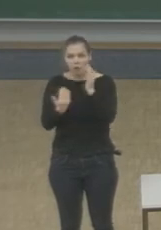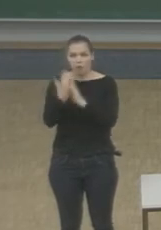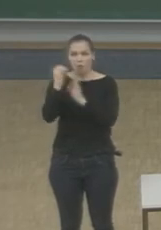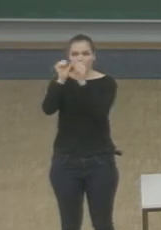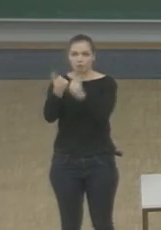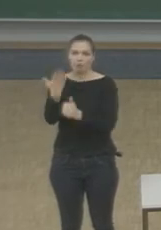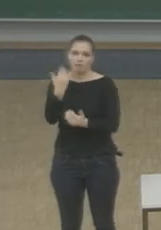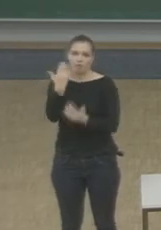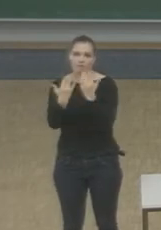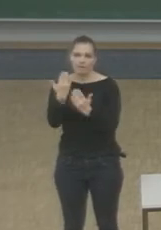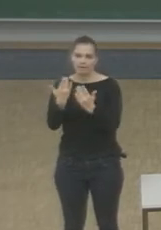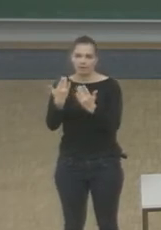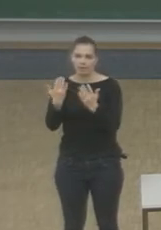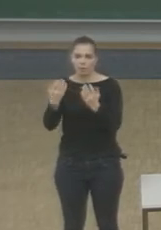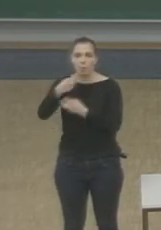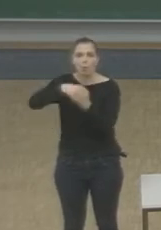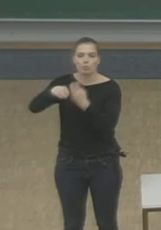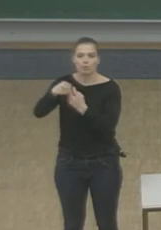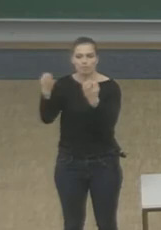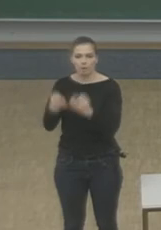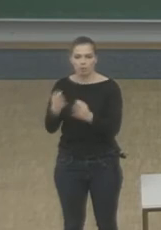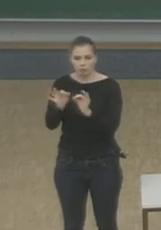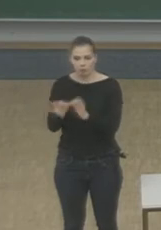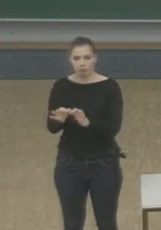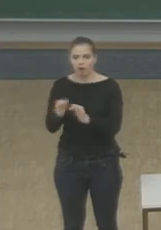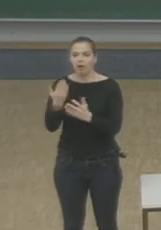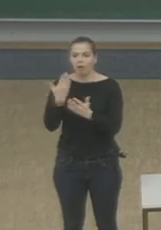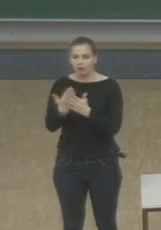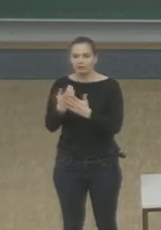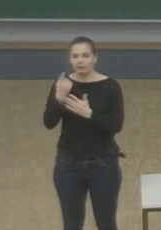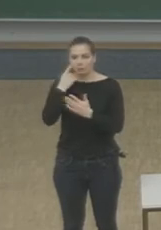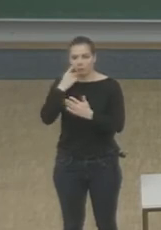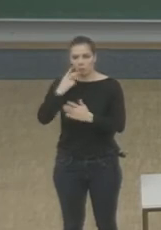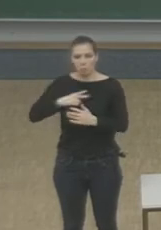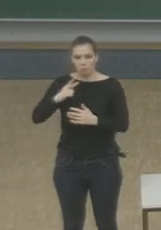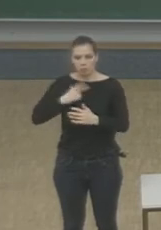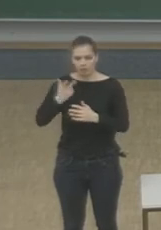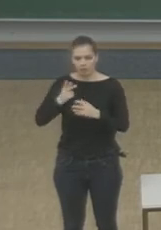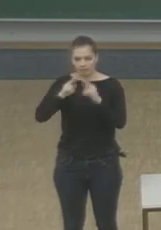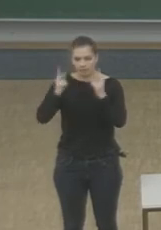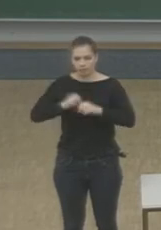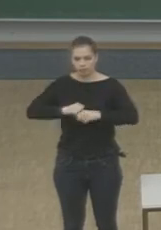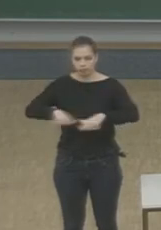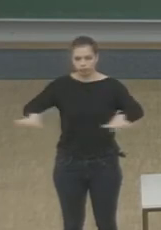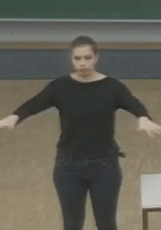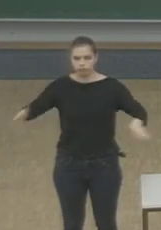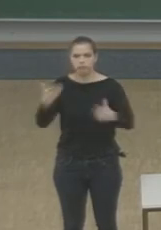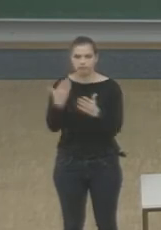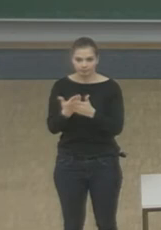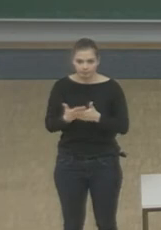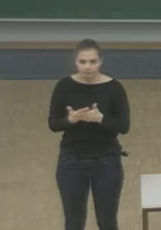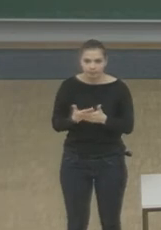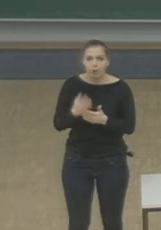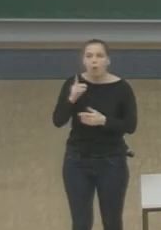von Mathematik dar, die maßgeblich mit zu deren Ausbreitung in der Moderne beigetragen haben dürfte